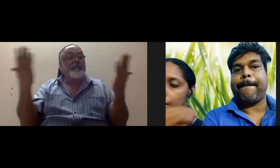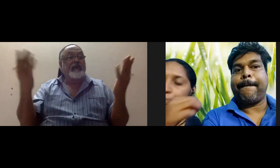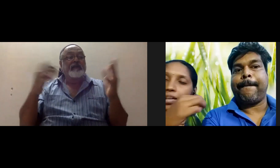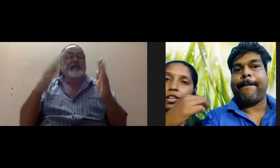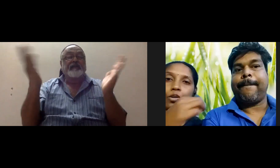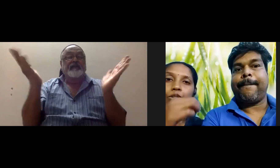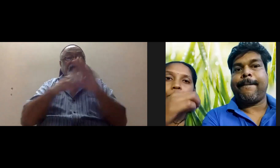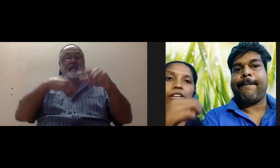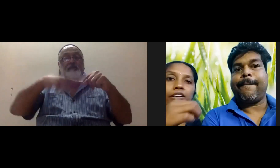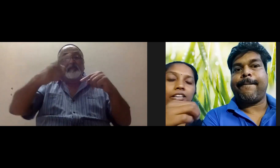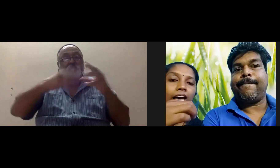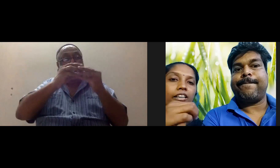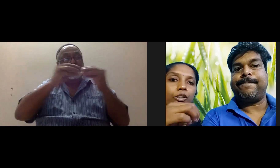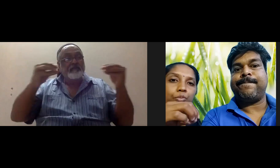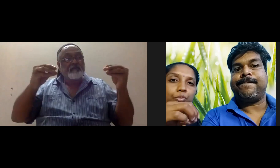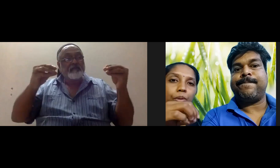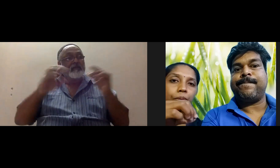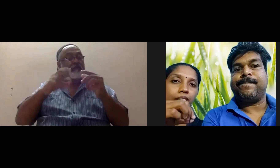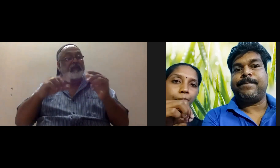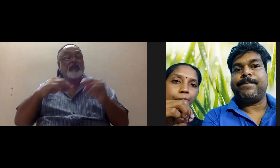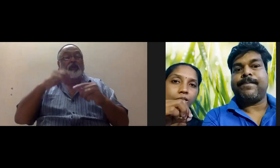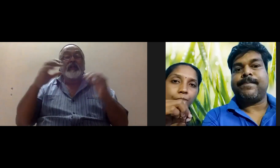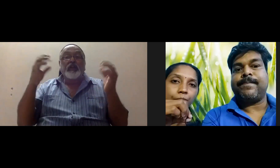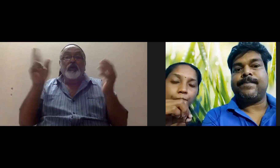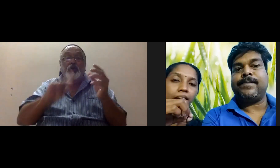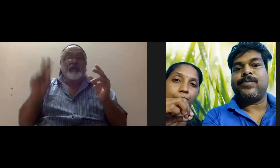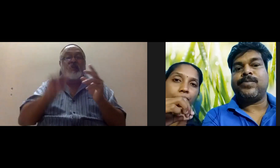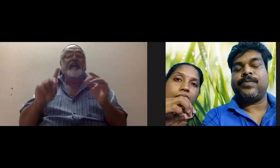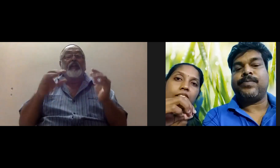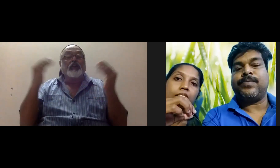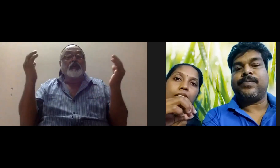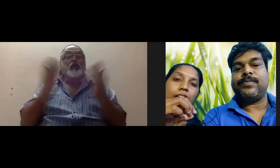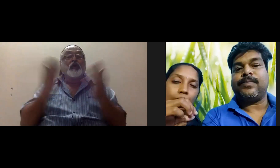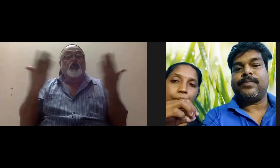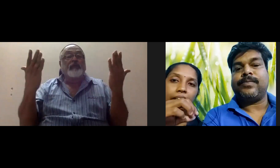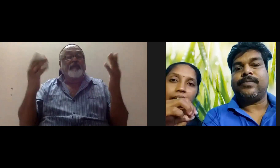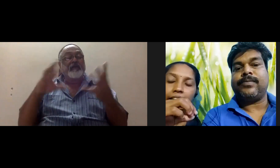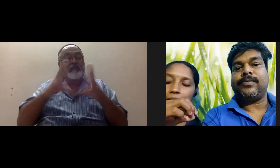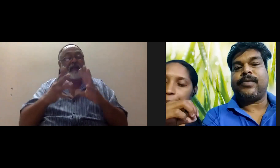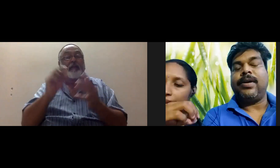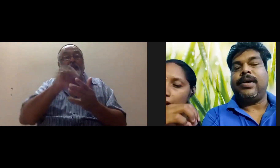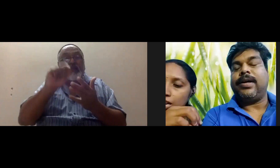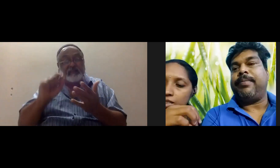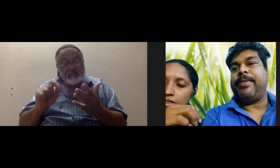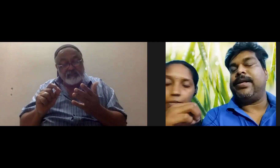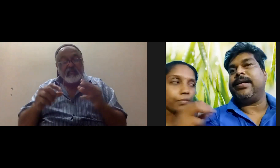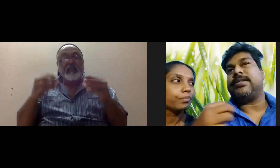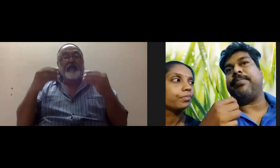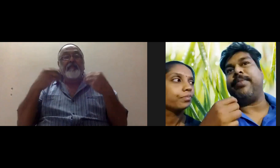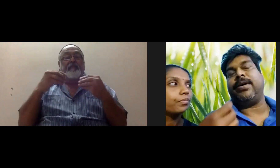अपने रिसाइकल न्यूज़पेपर से हम पेंसिल्स सब किए हैं।